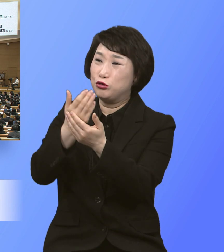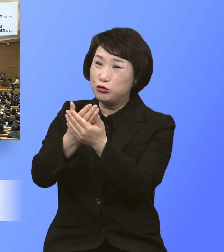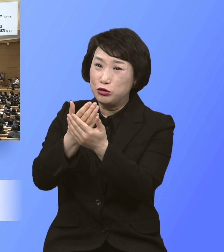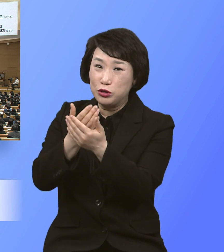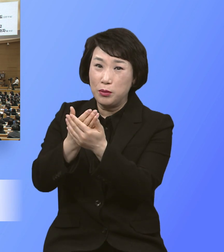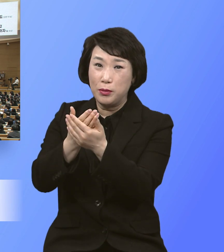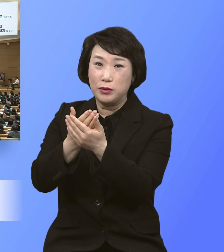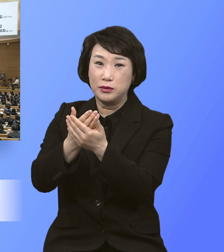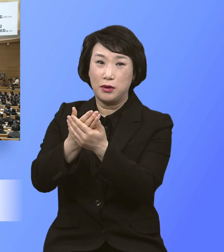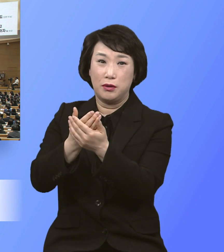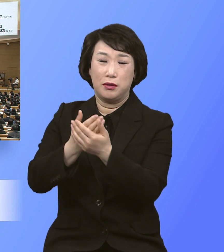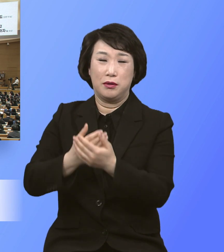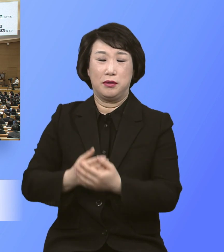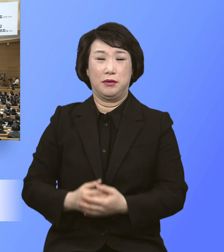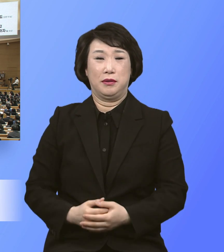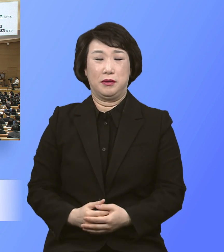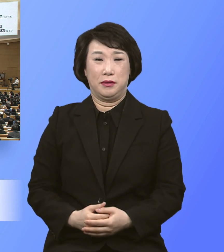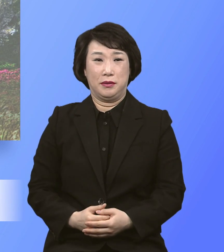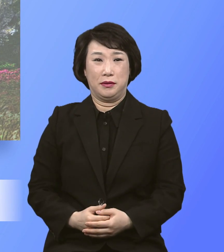불쌍히 여기 있어서